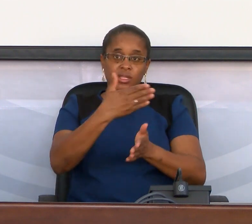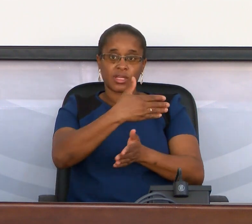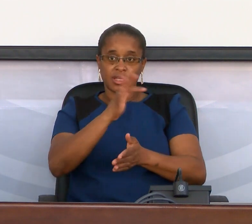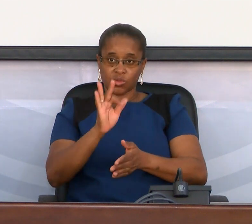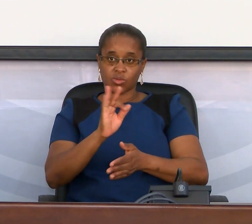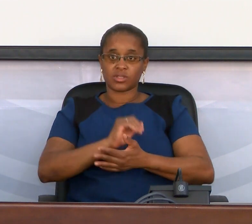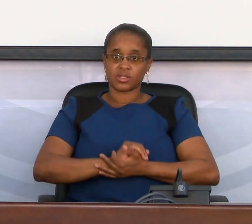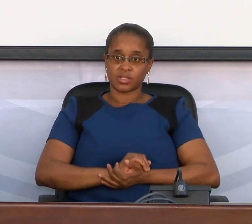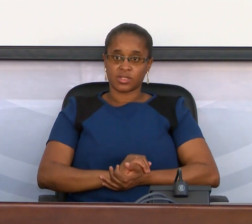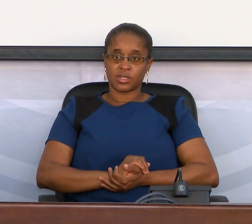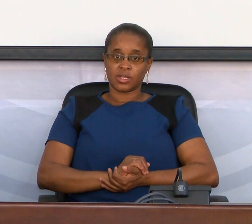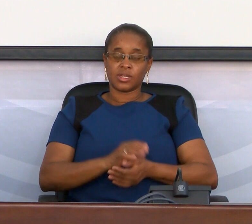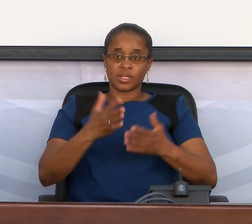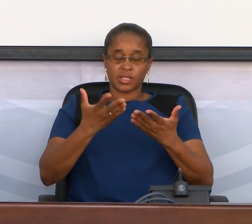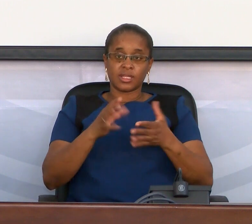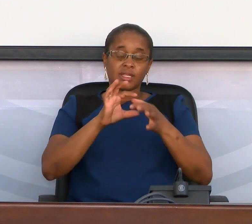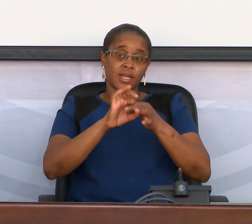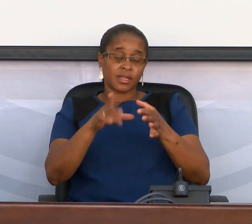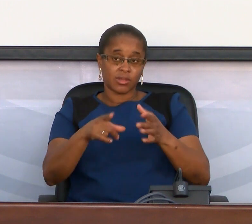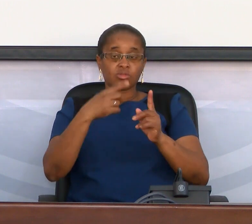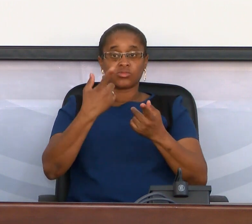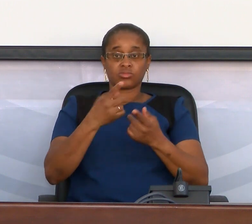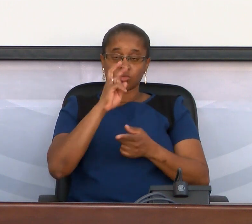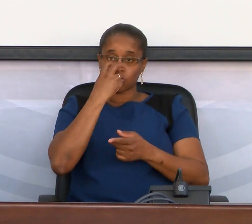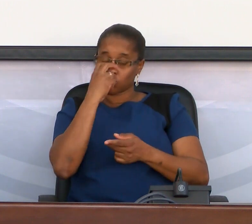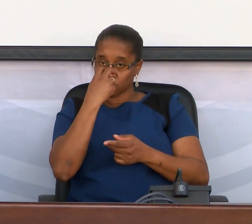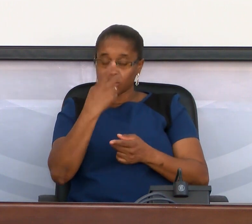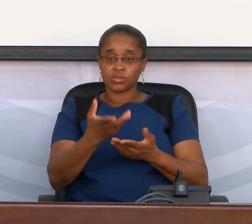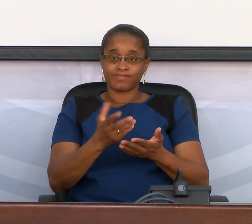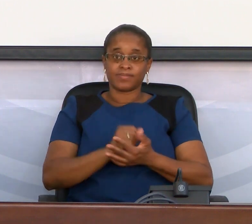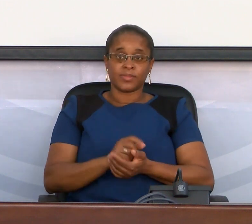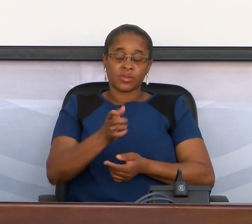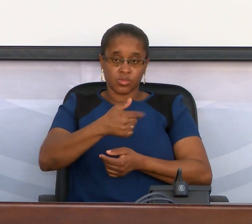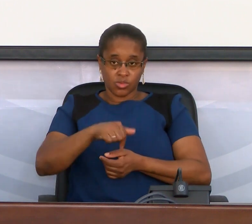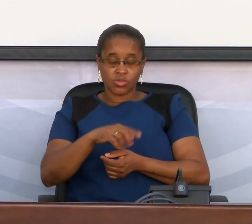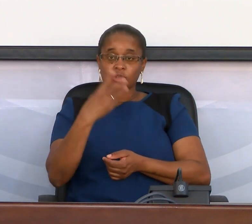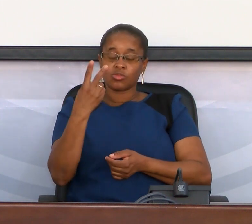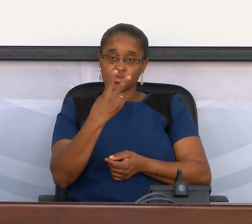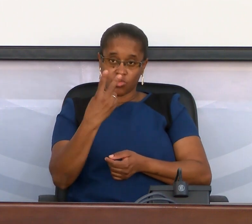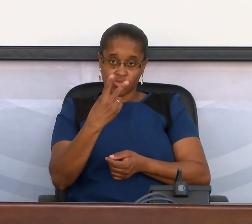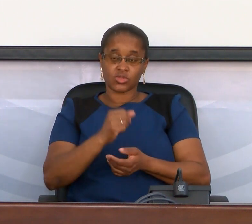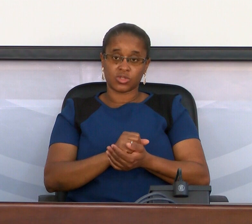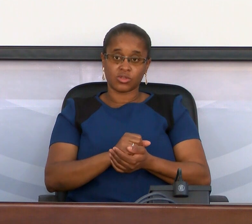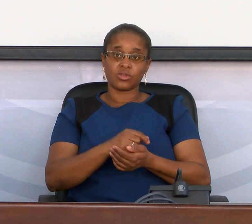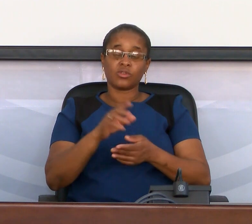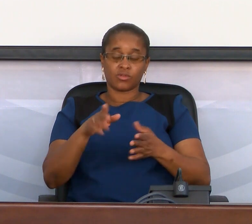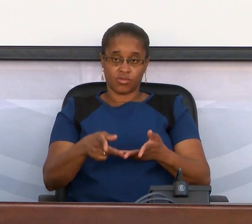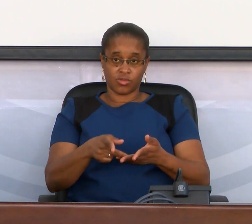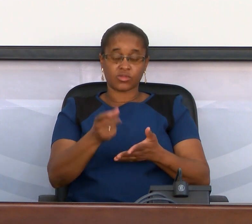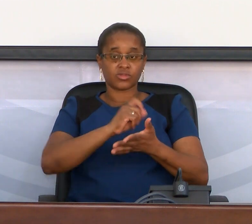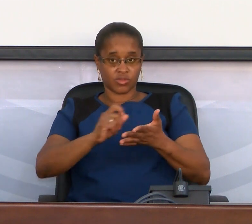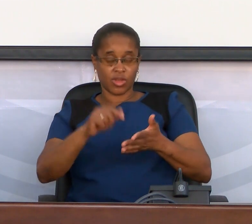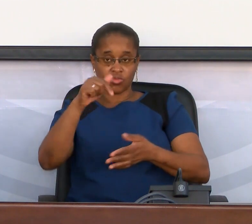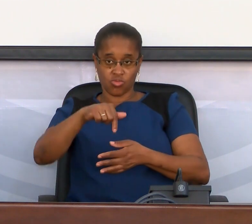14. Em relação a casos suspeitos, nós temos dois que foram notificados hoje, um de